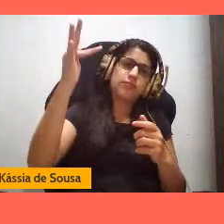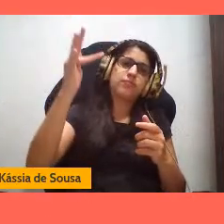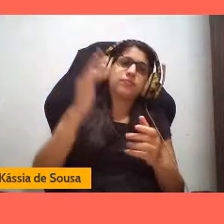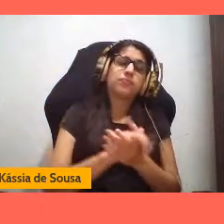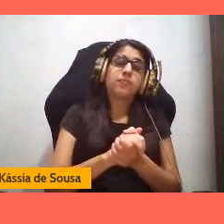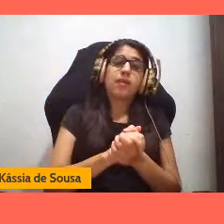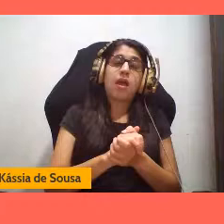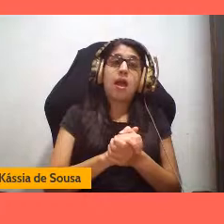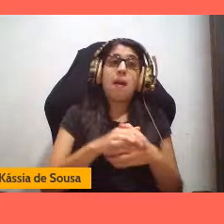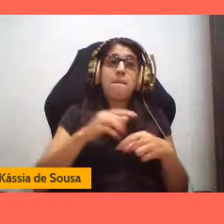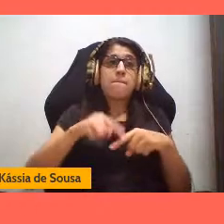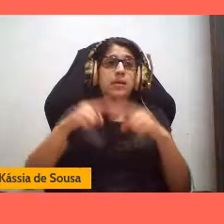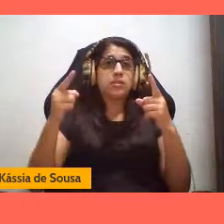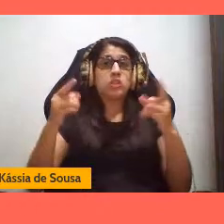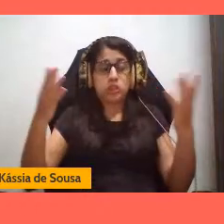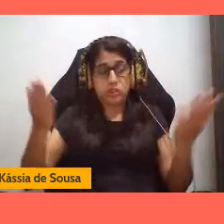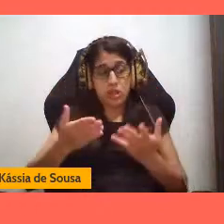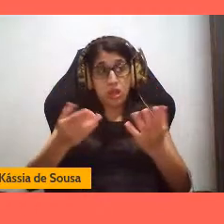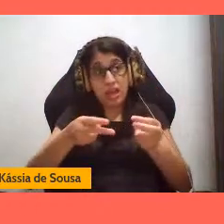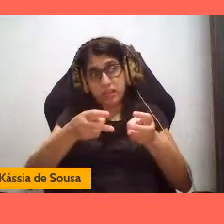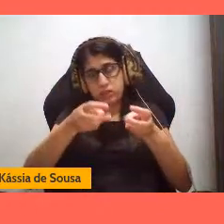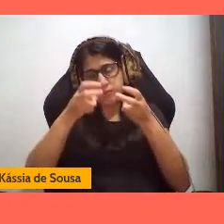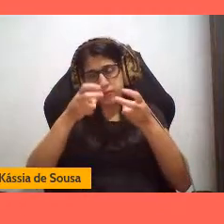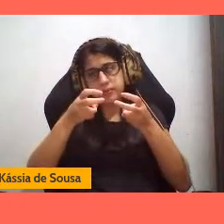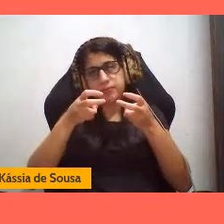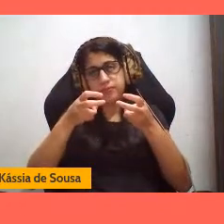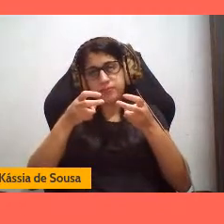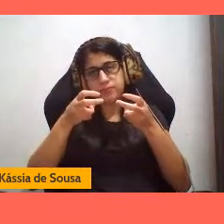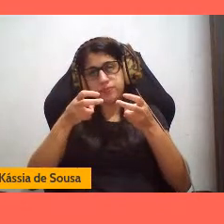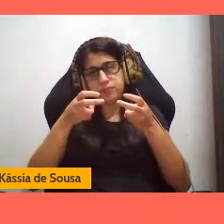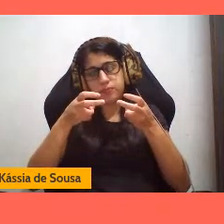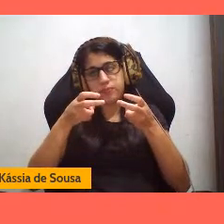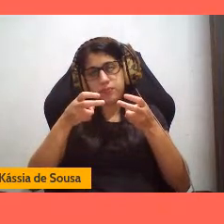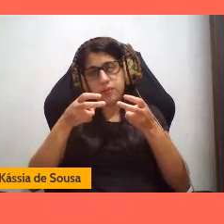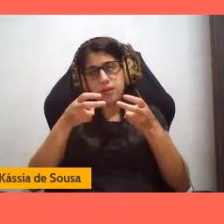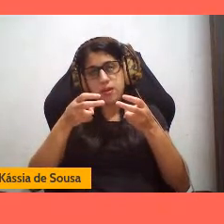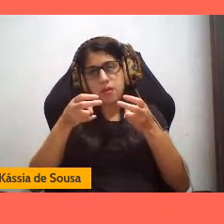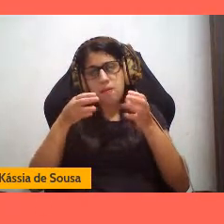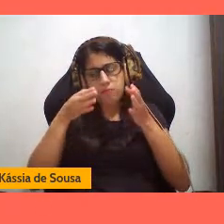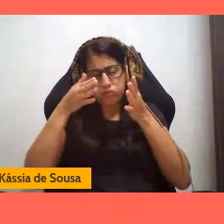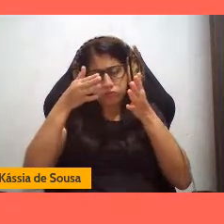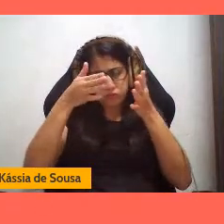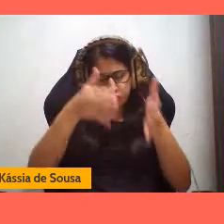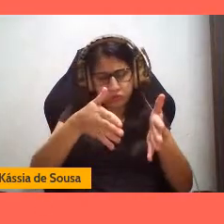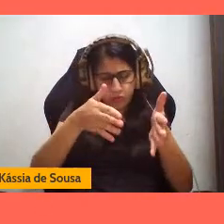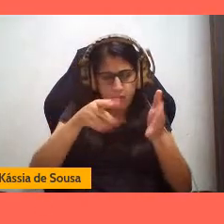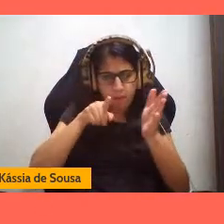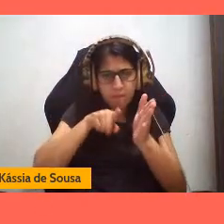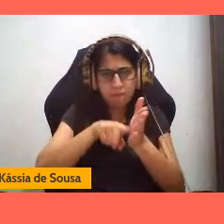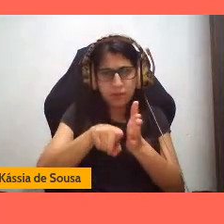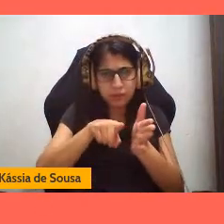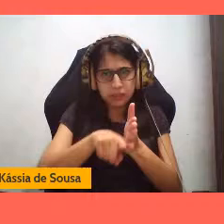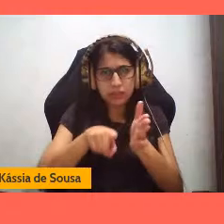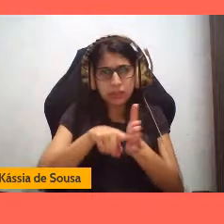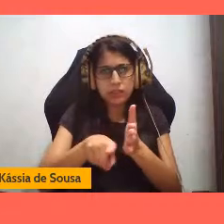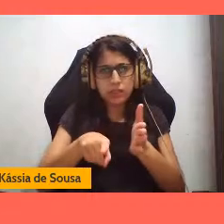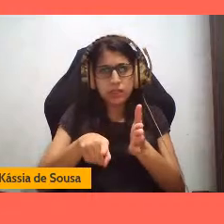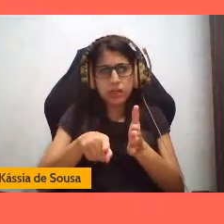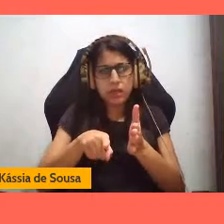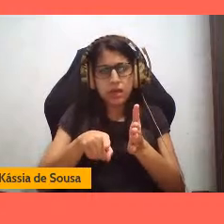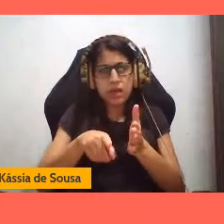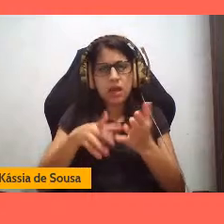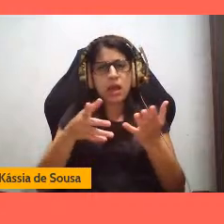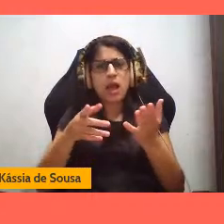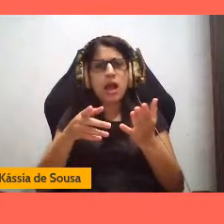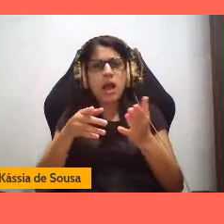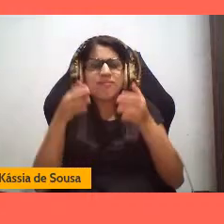atenção de uma possibilidade de uma imersão para uma pesquisa, analisar, para dar visibilidade.